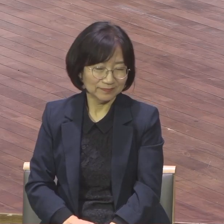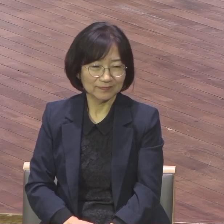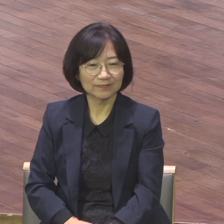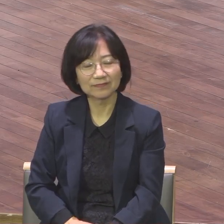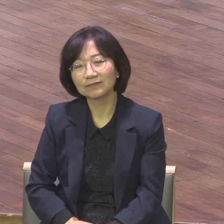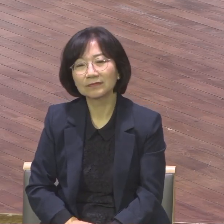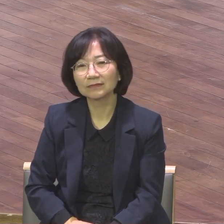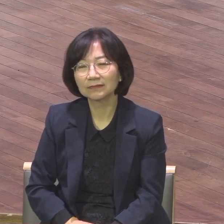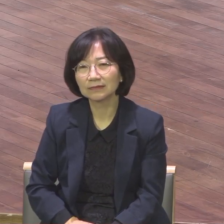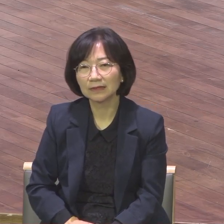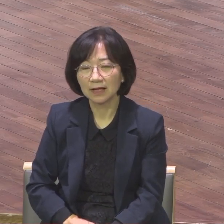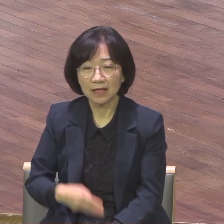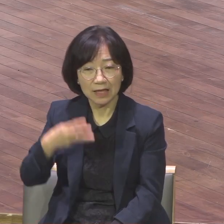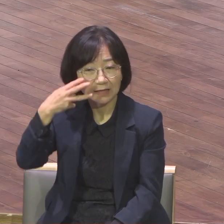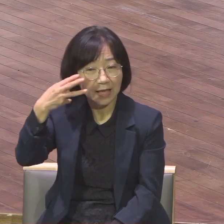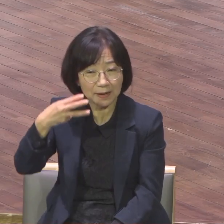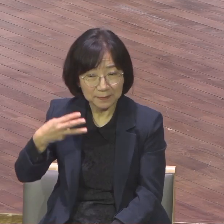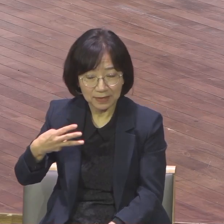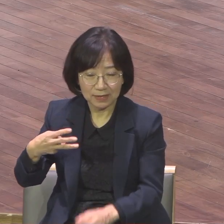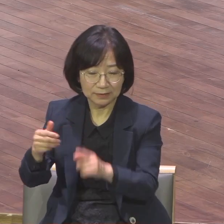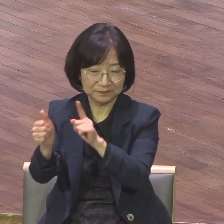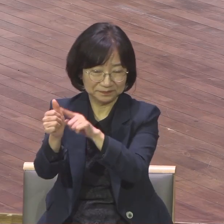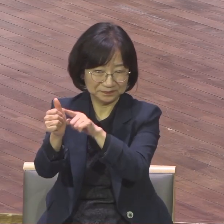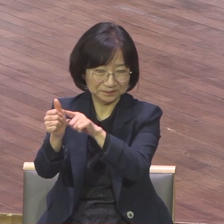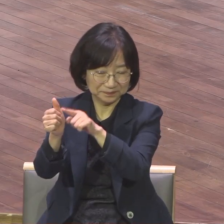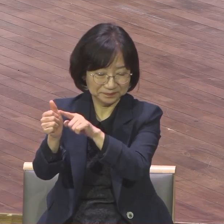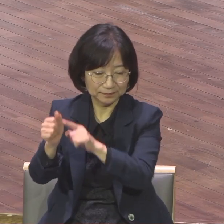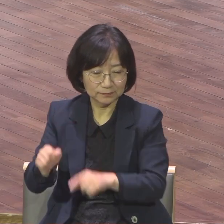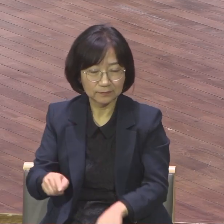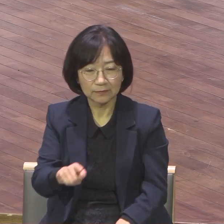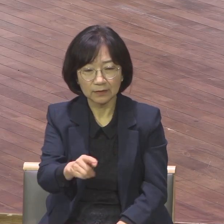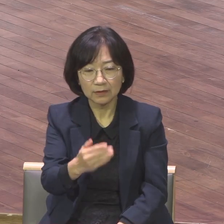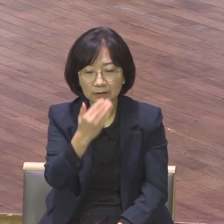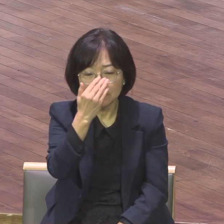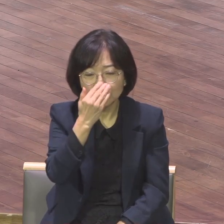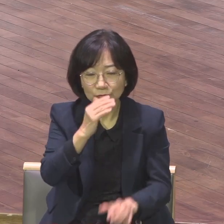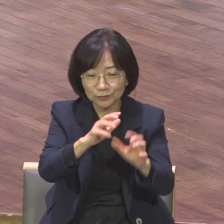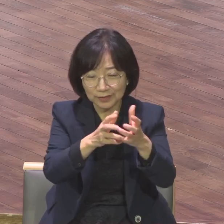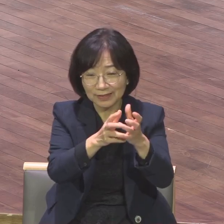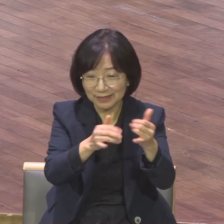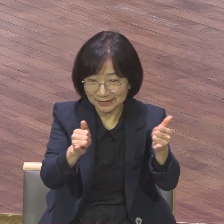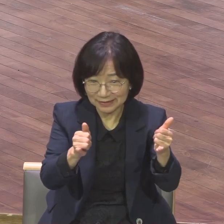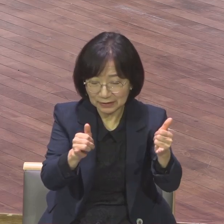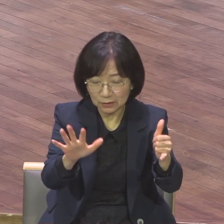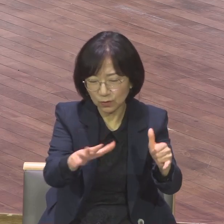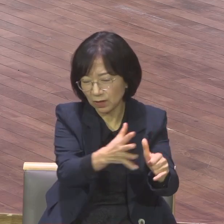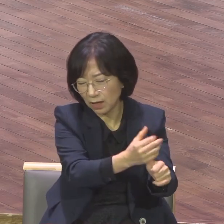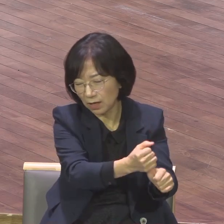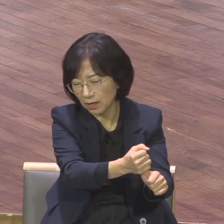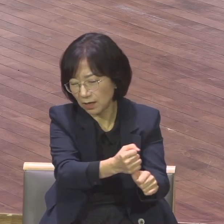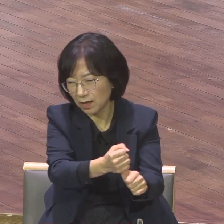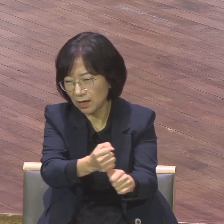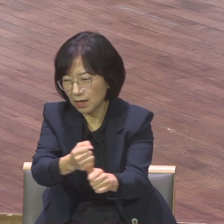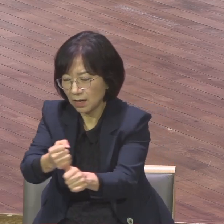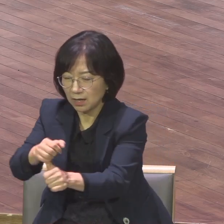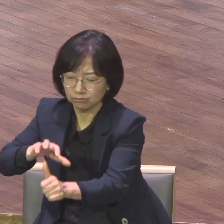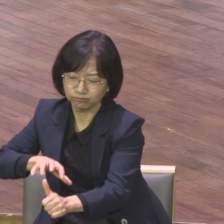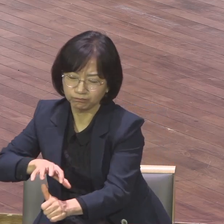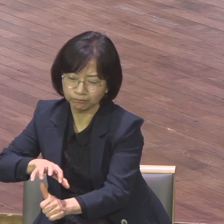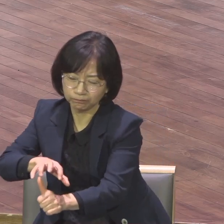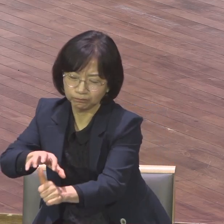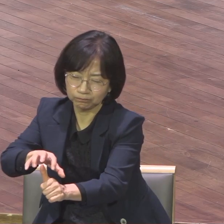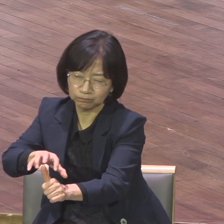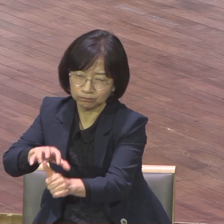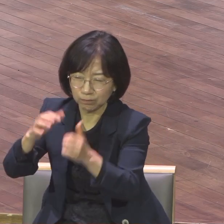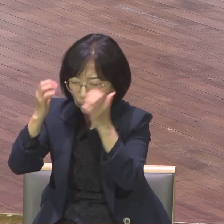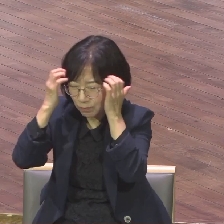자, 예레미야는 유다 백성들이 바벨론의 포로로 잡혀간 것은